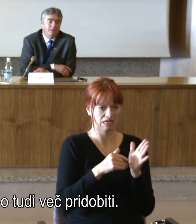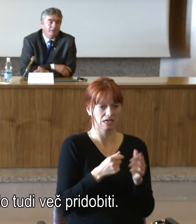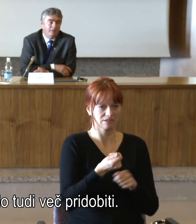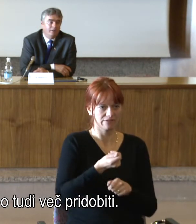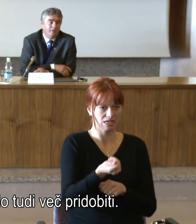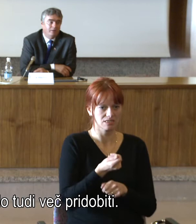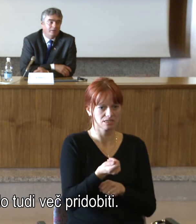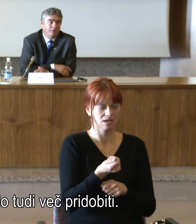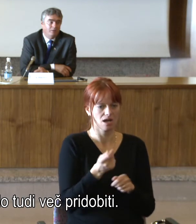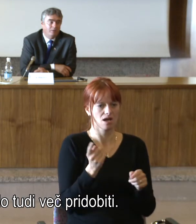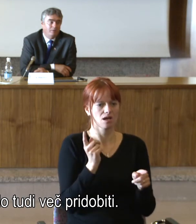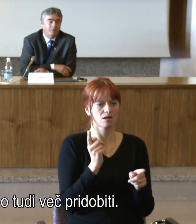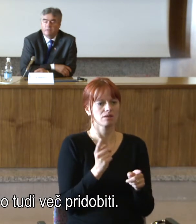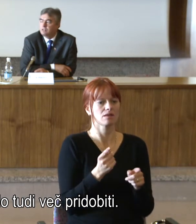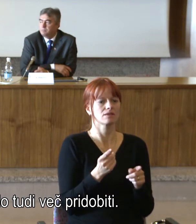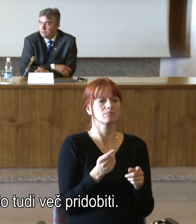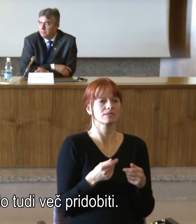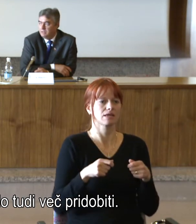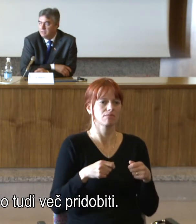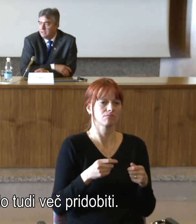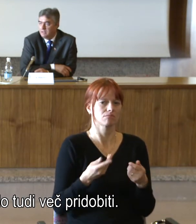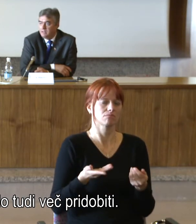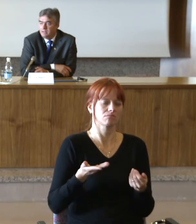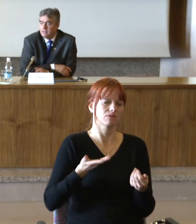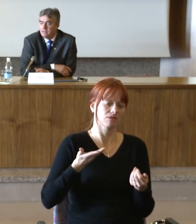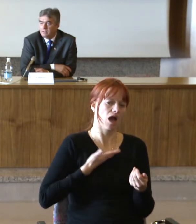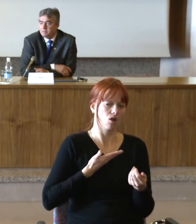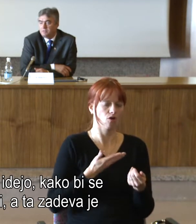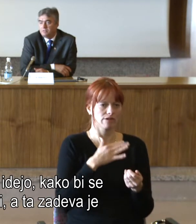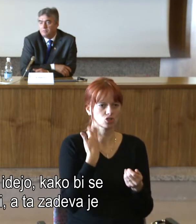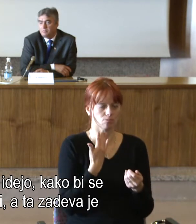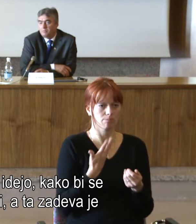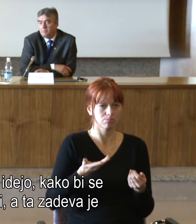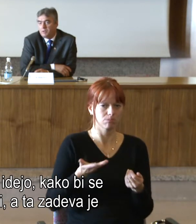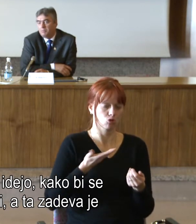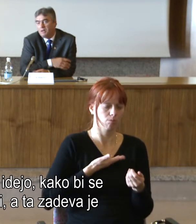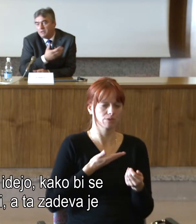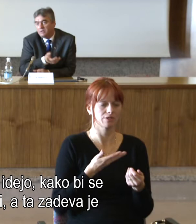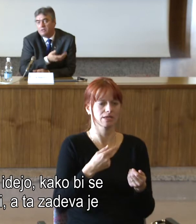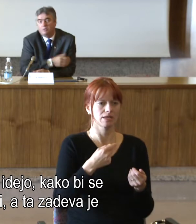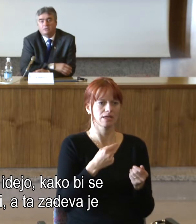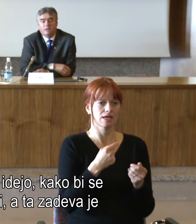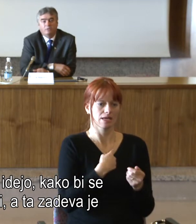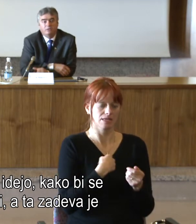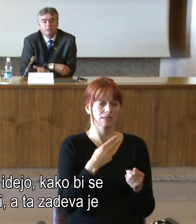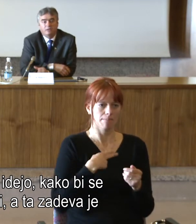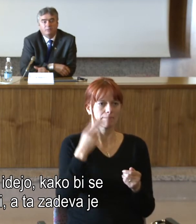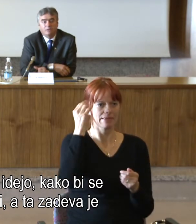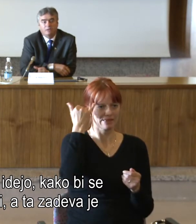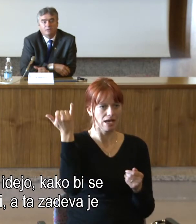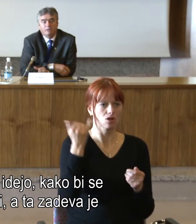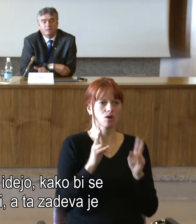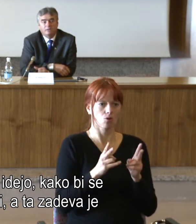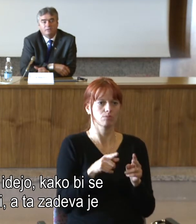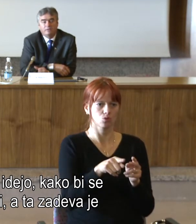tudi dalo veliko več pridobiti, ne? Jaz približno imam idejo, kako bi se dalo to narediti,